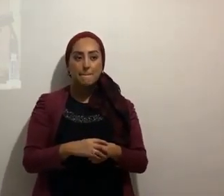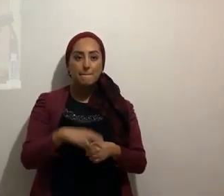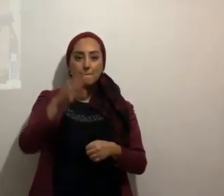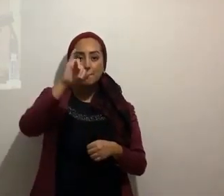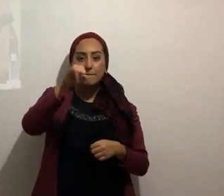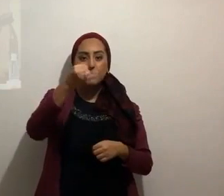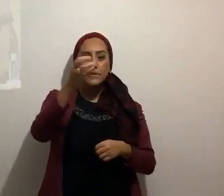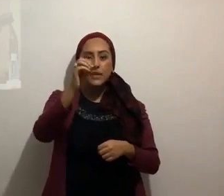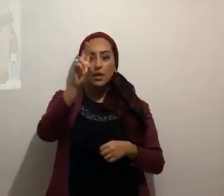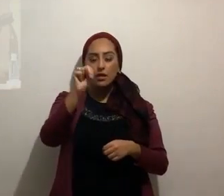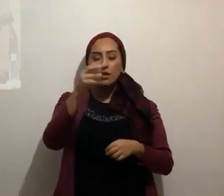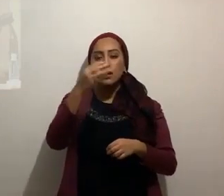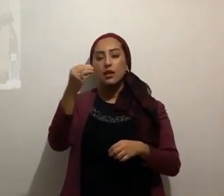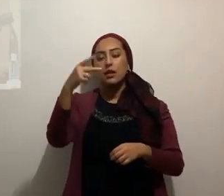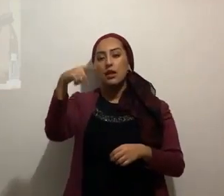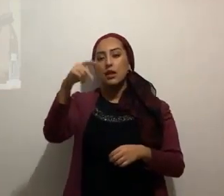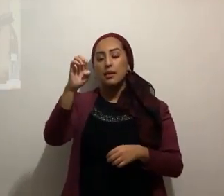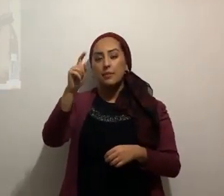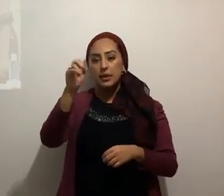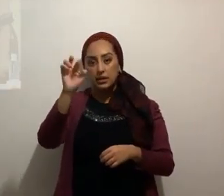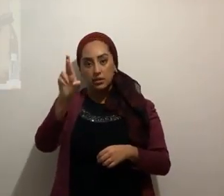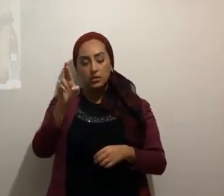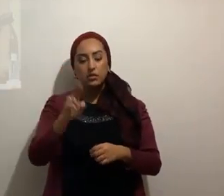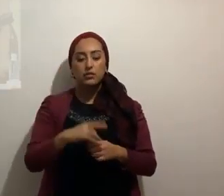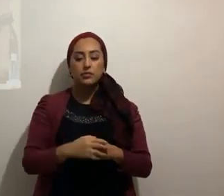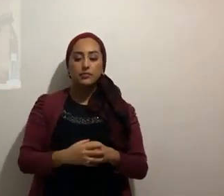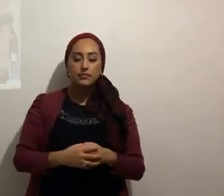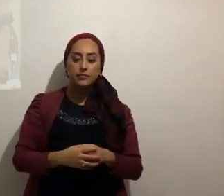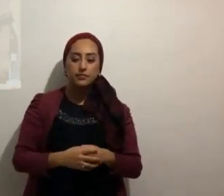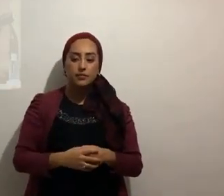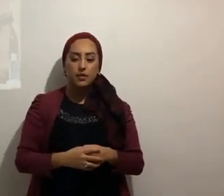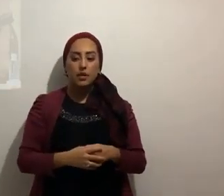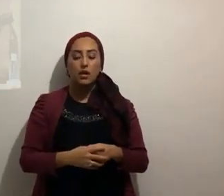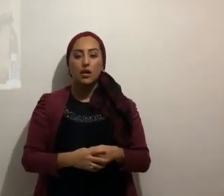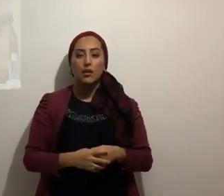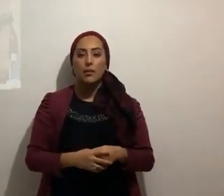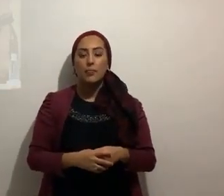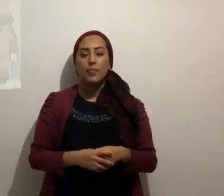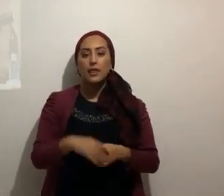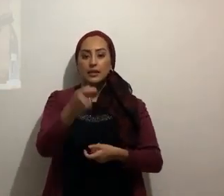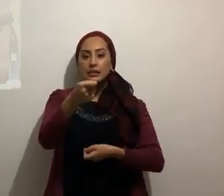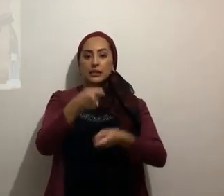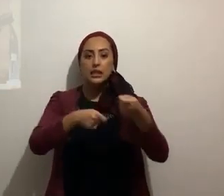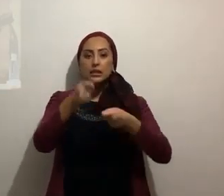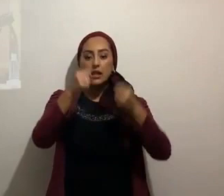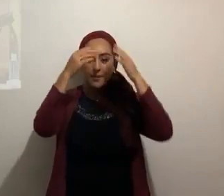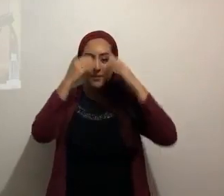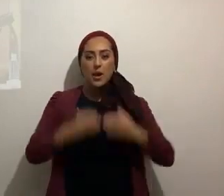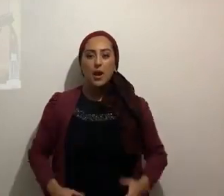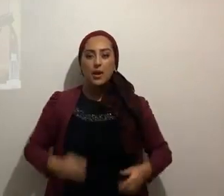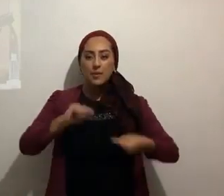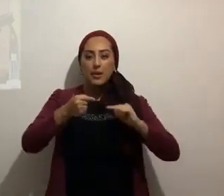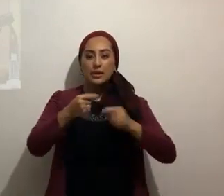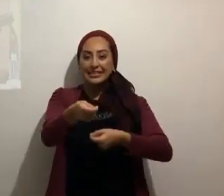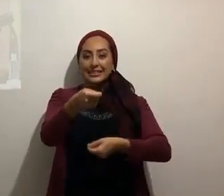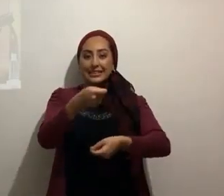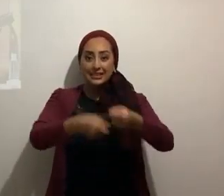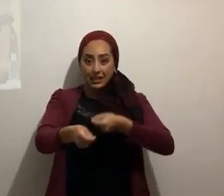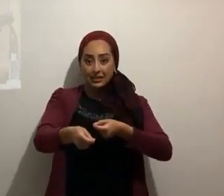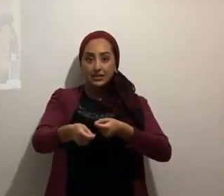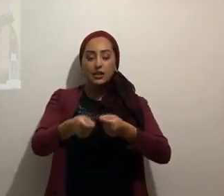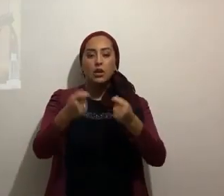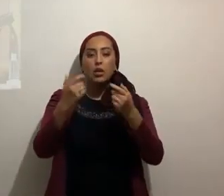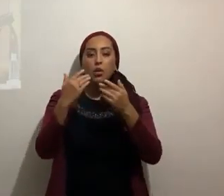Juan y Pedro, o Pedro y Juan, como tú quieras, se les reemplazó el dolor físico como tal por